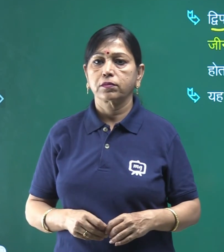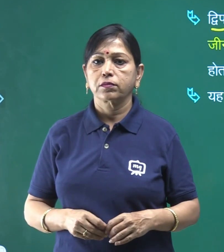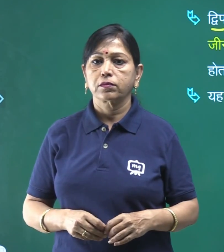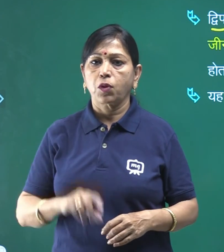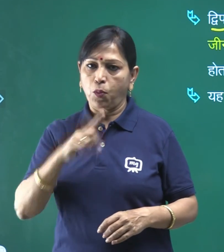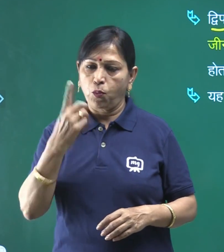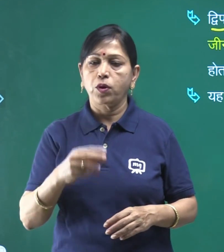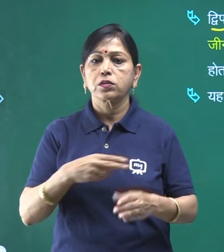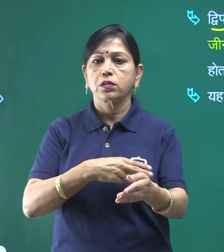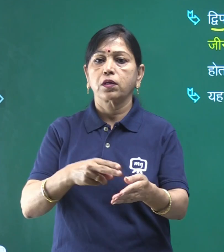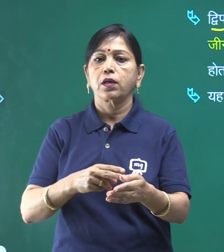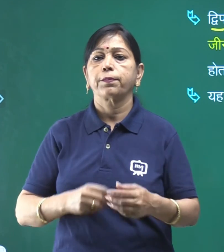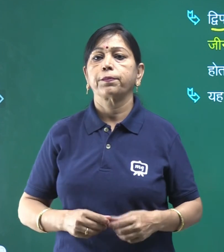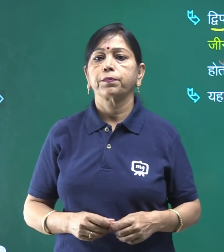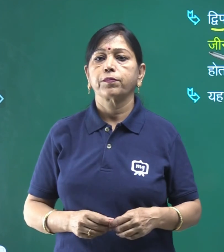पहला नाम